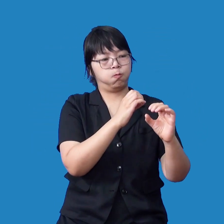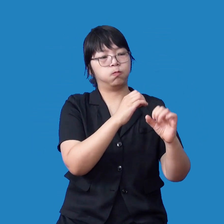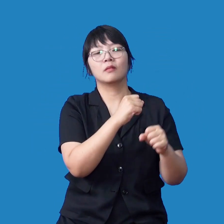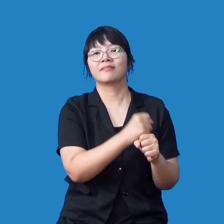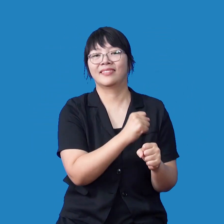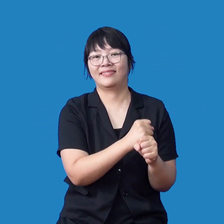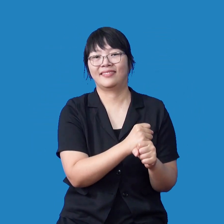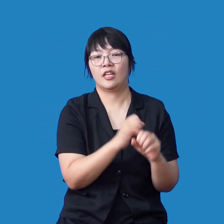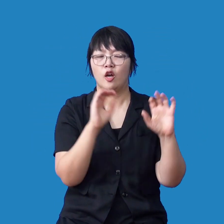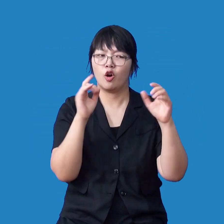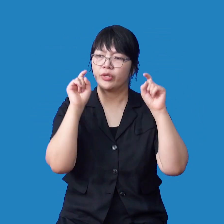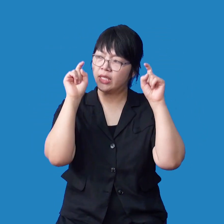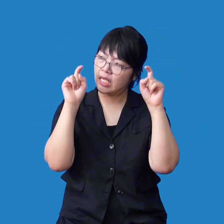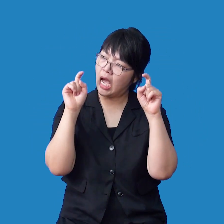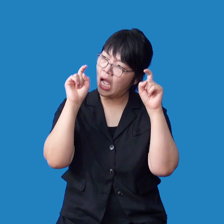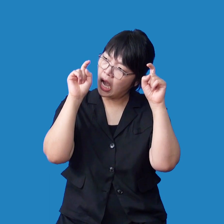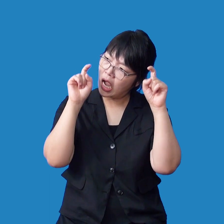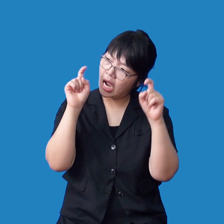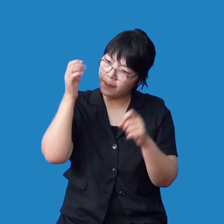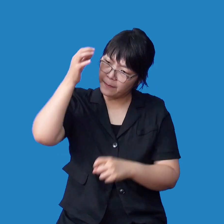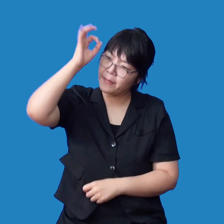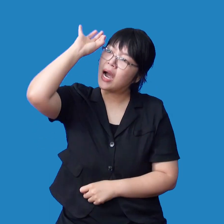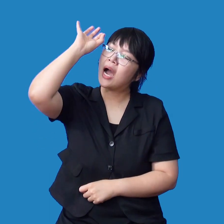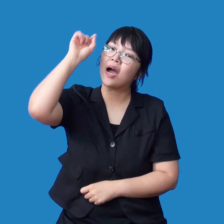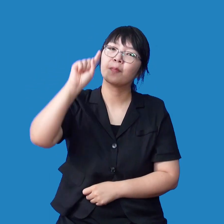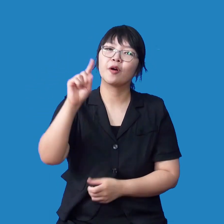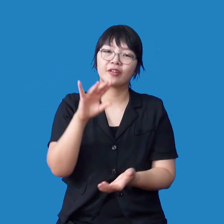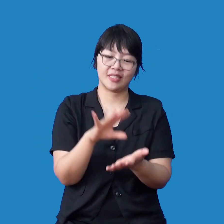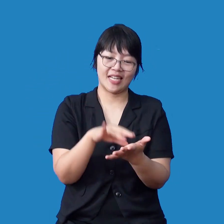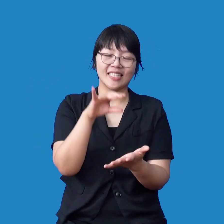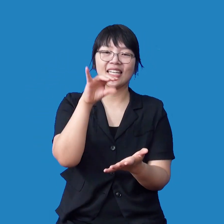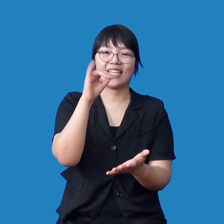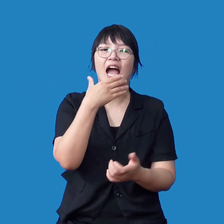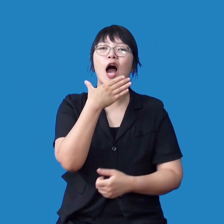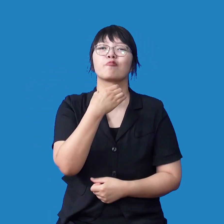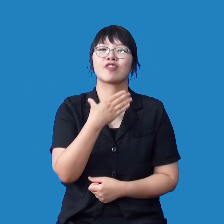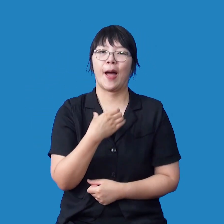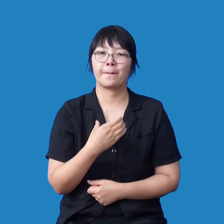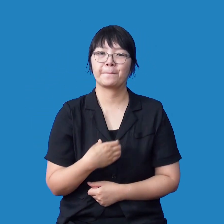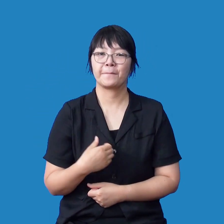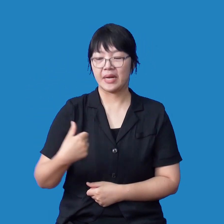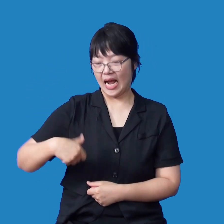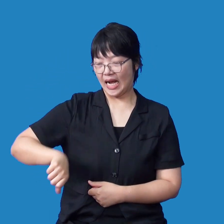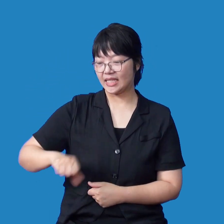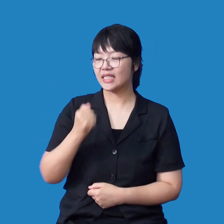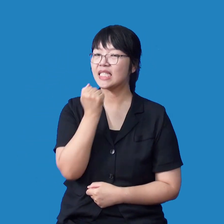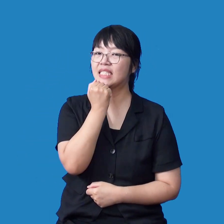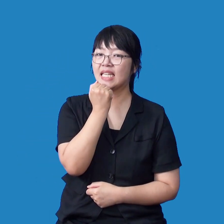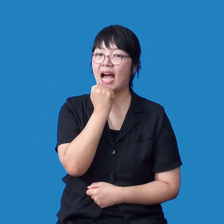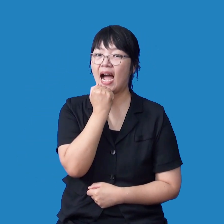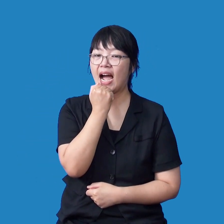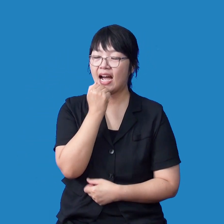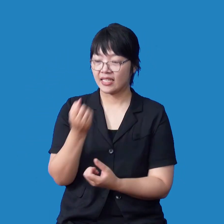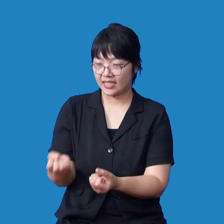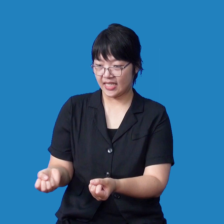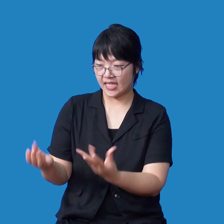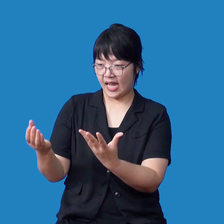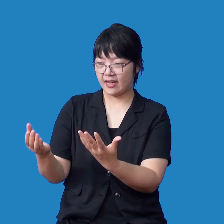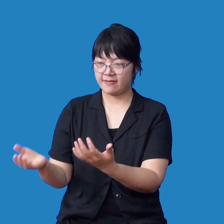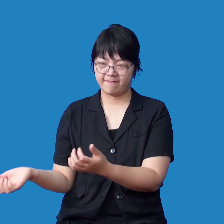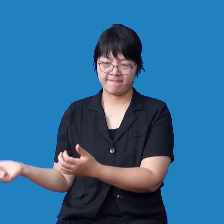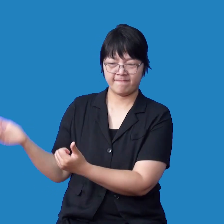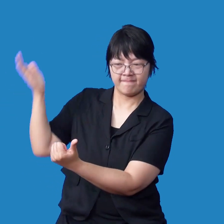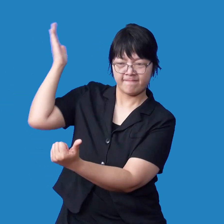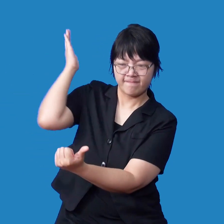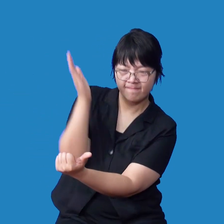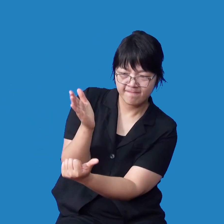있다면 창세기의 아브라함 사건이죠. 아브라함이 이삭을 죽음의 제물로 바치려는 찰나